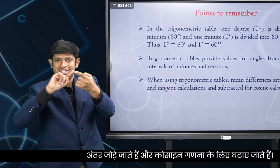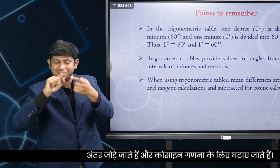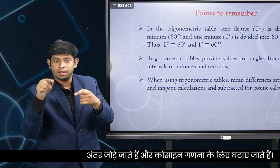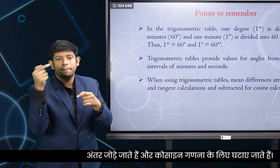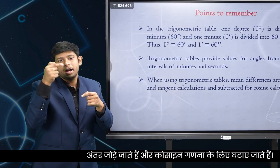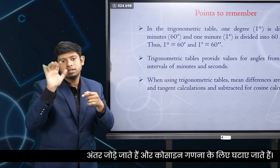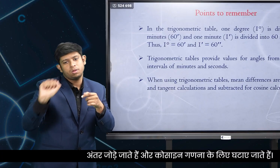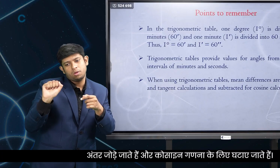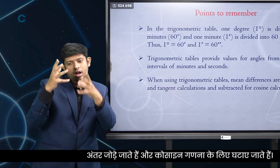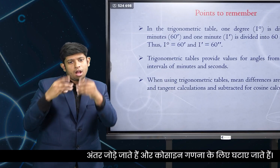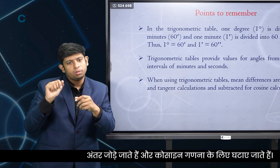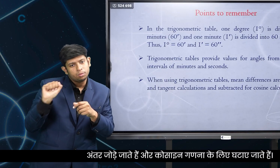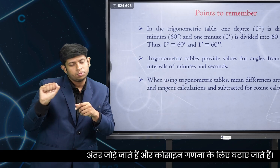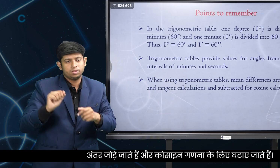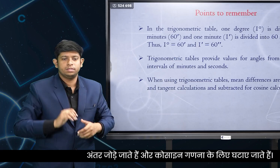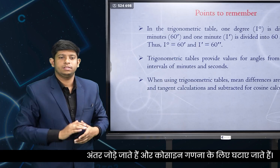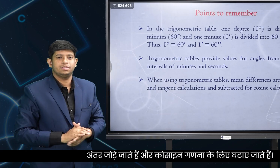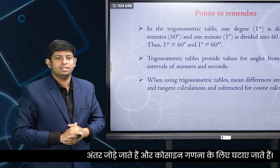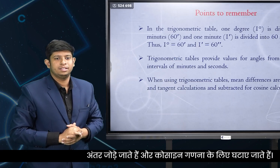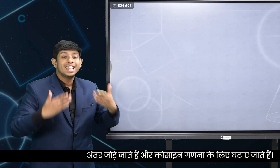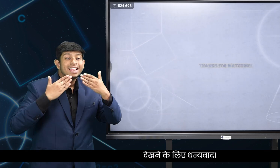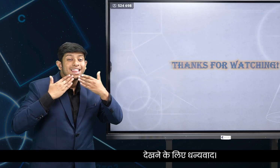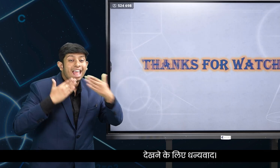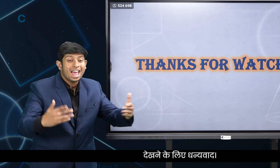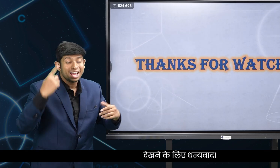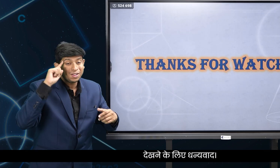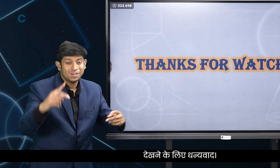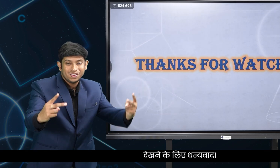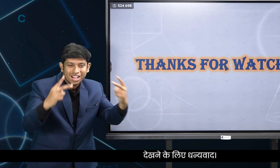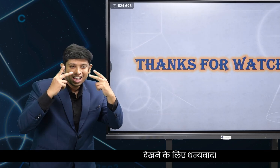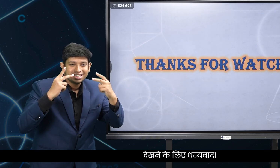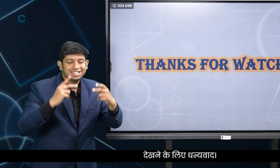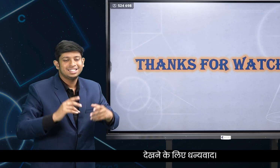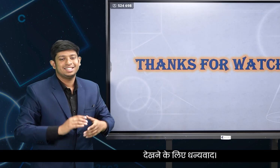देखने के लिए धन्यवाद।